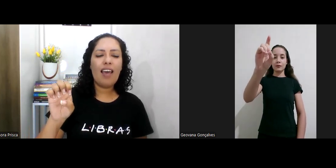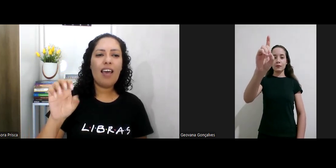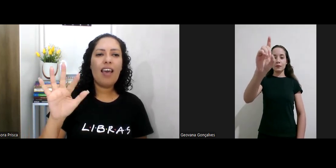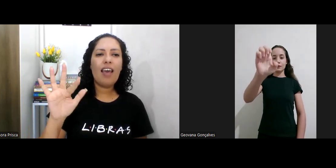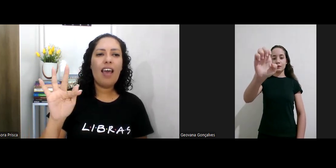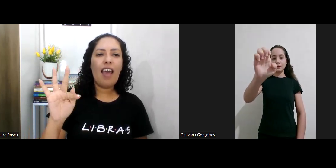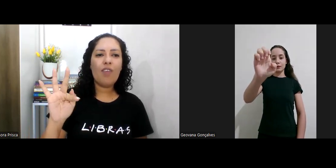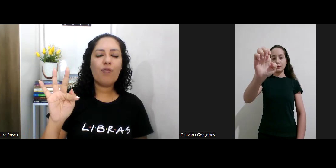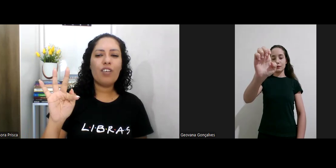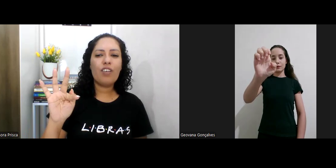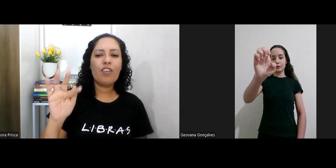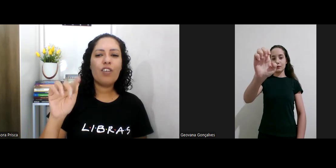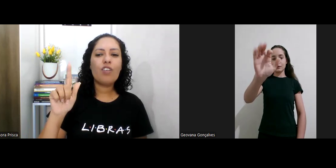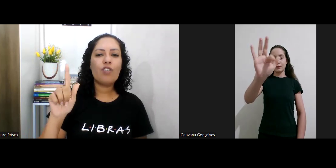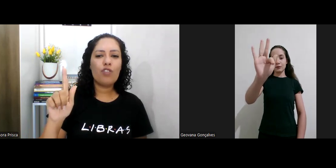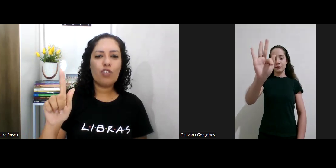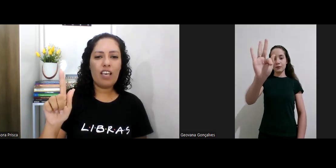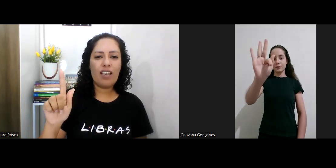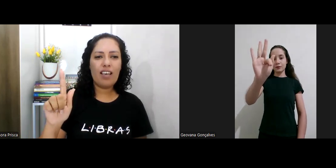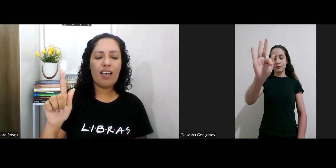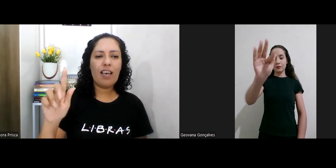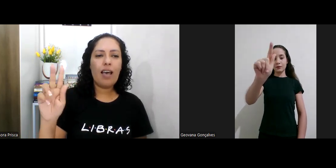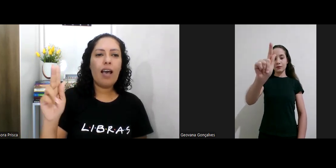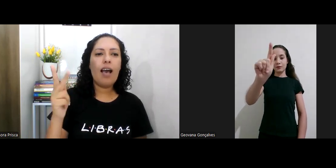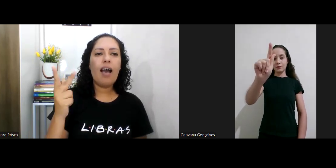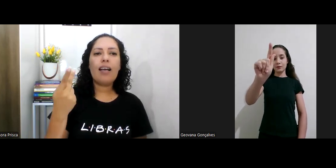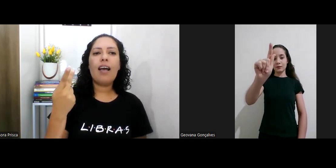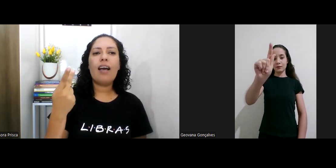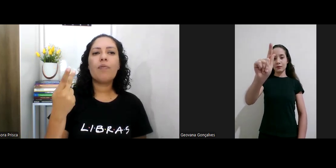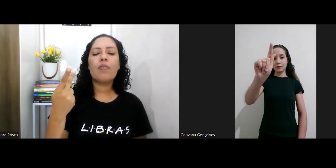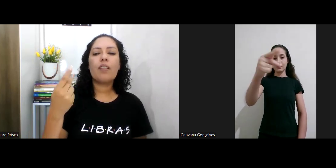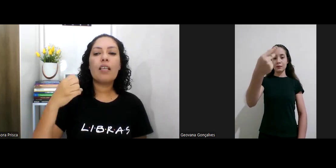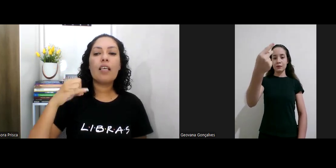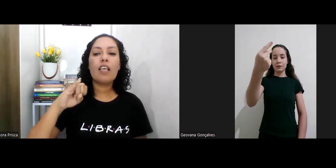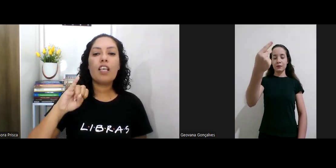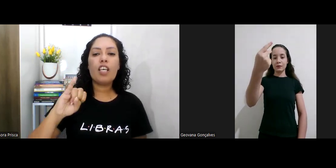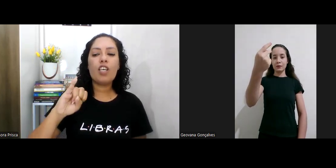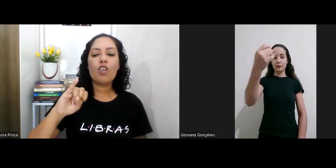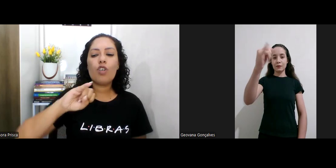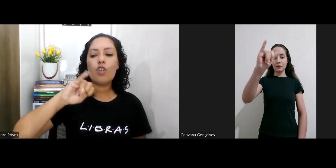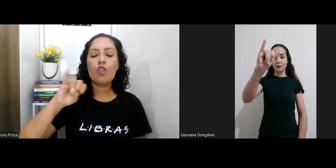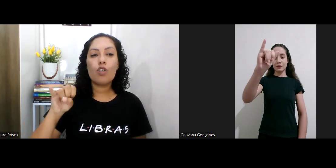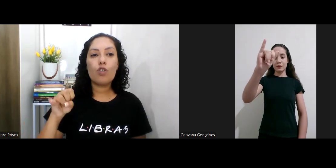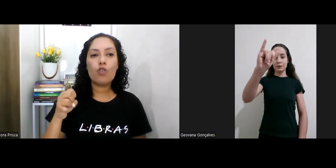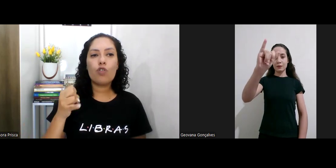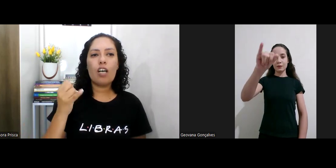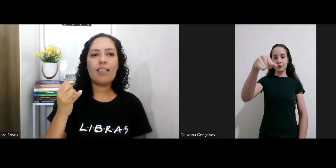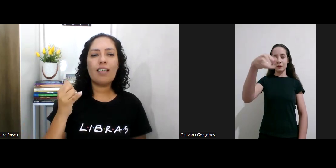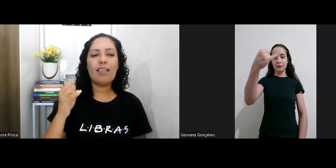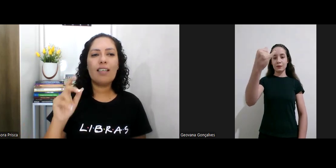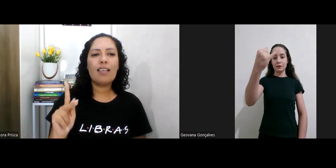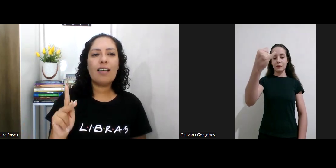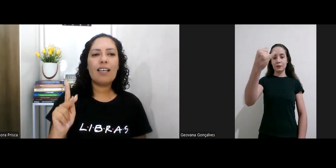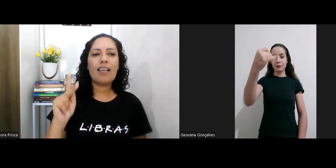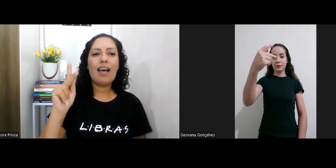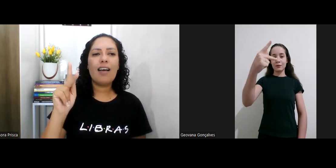E, F, G, H, I,